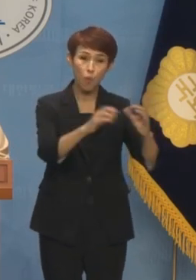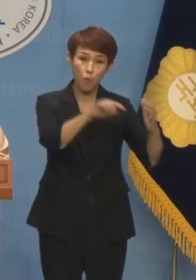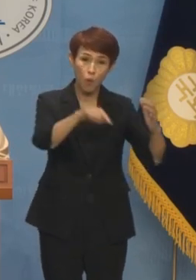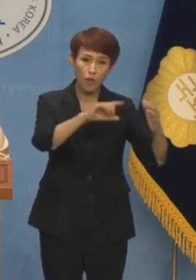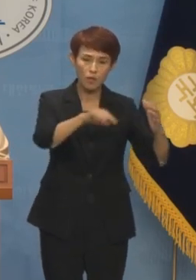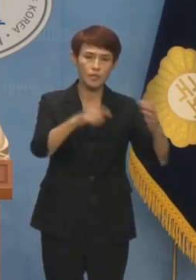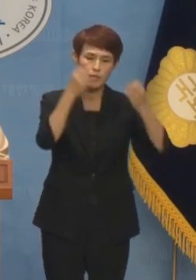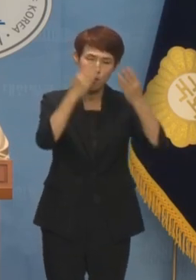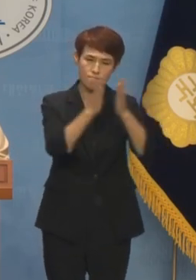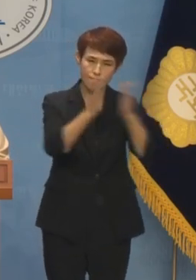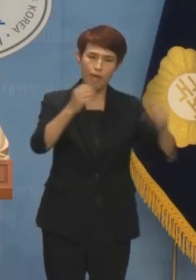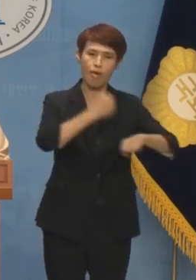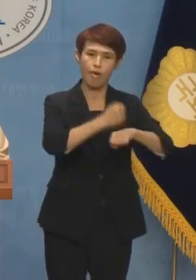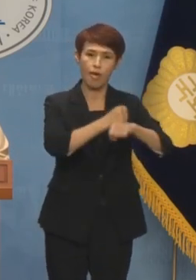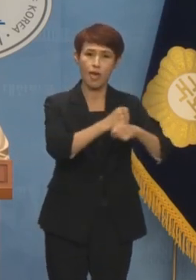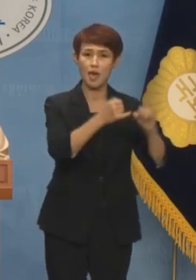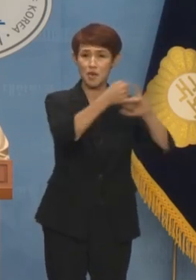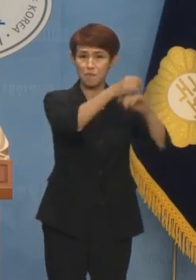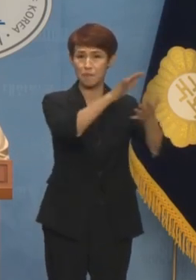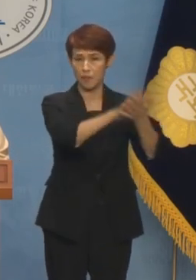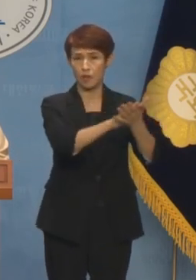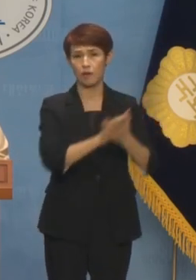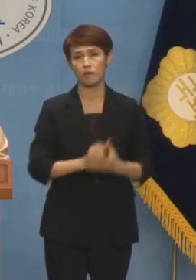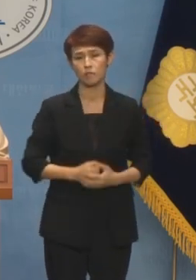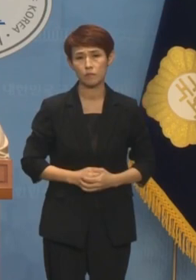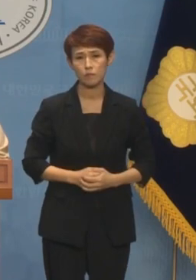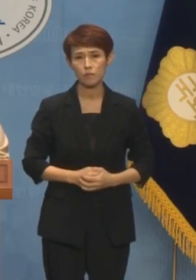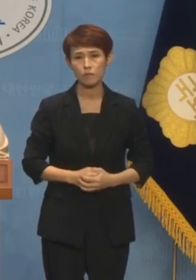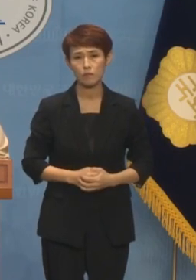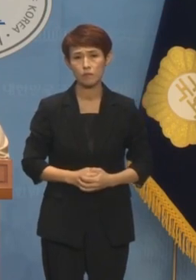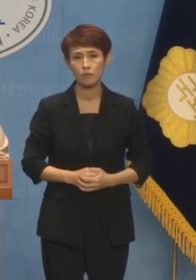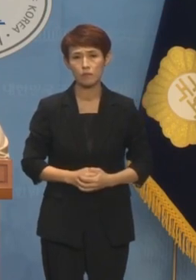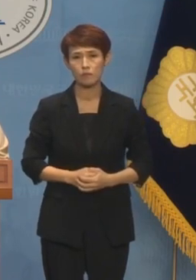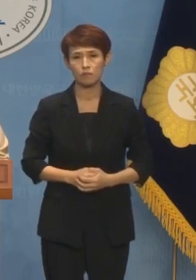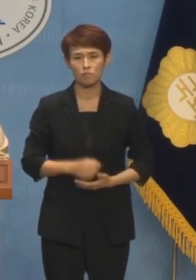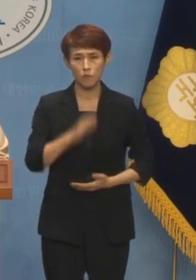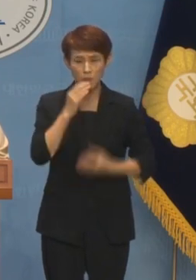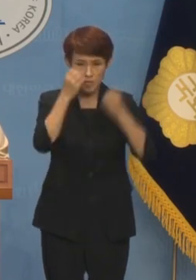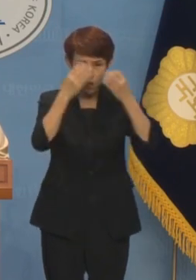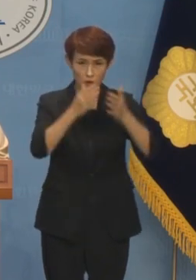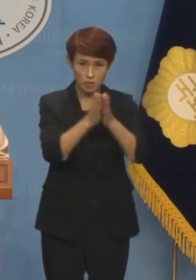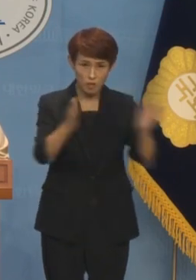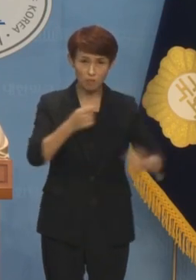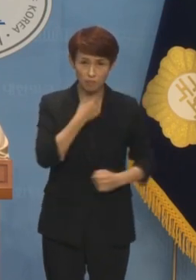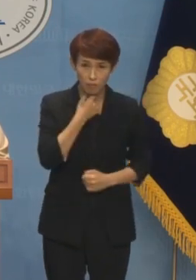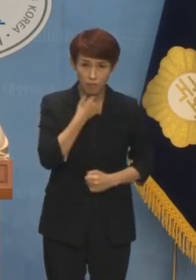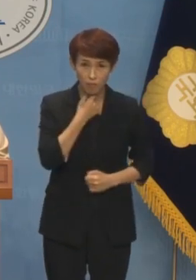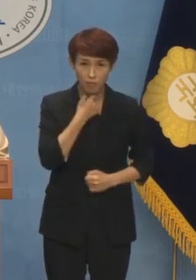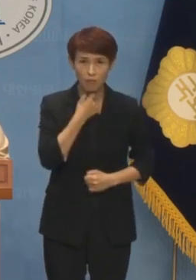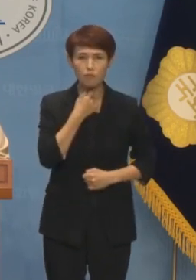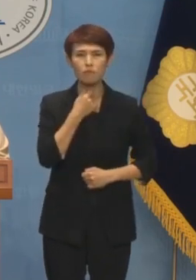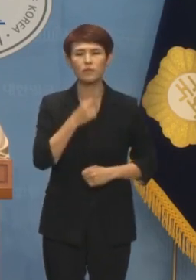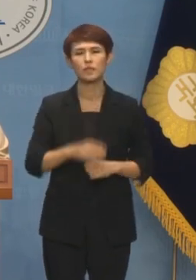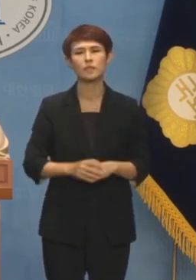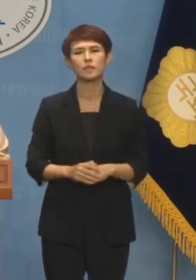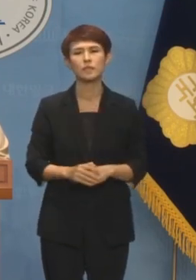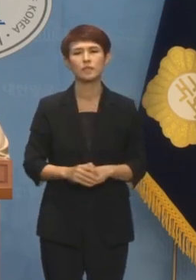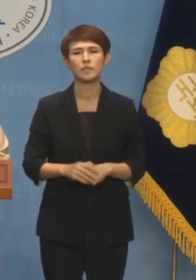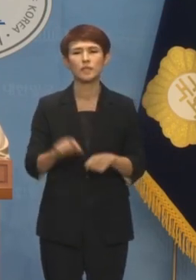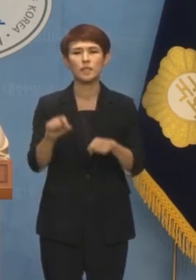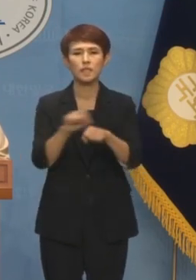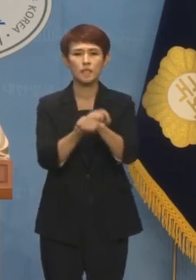새롭게 거듭나겠다고 약속했습니다. 진정 새롭게 거듭나고 싶다면 특조위의 특검